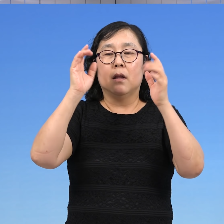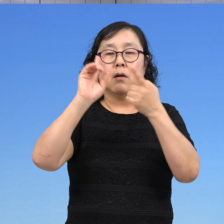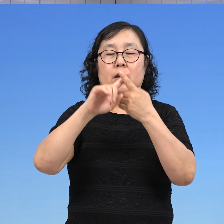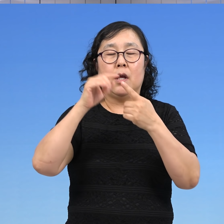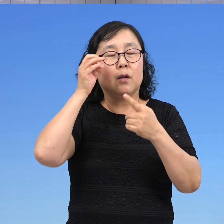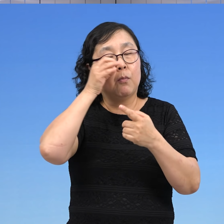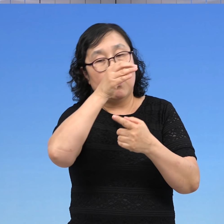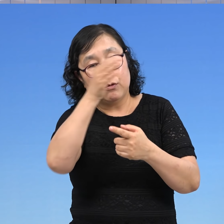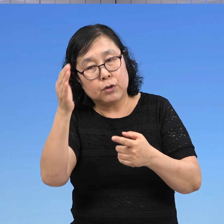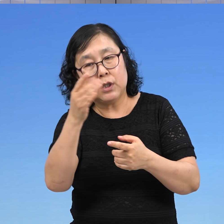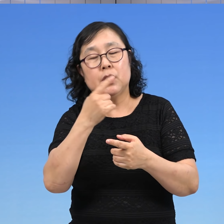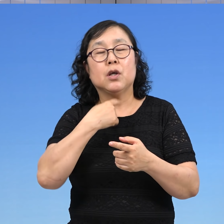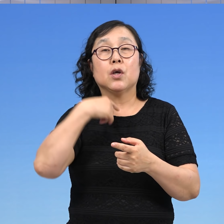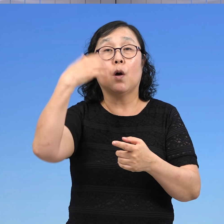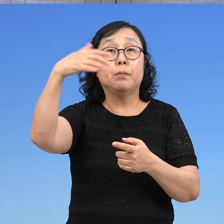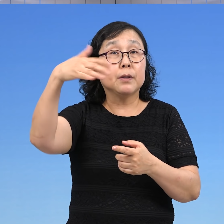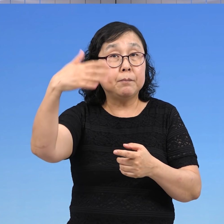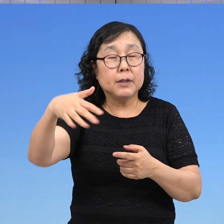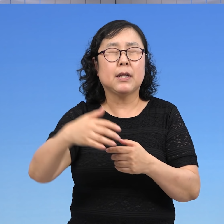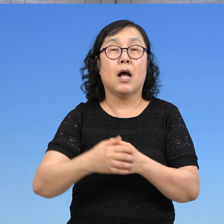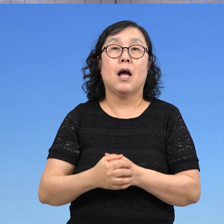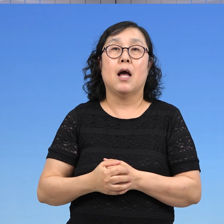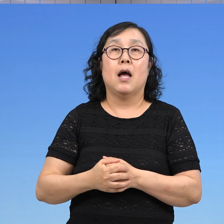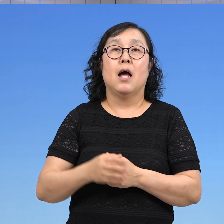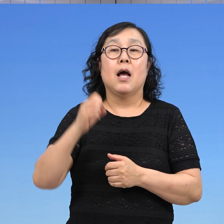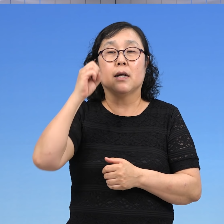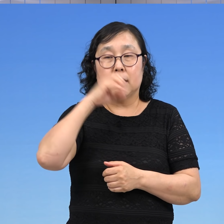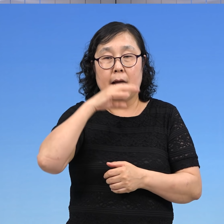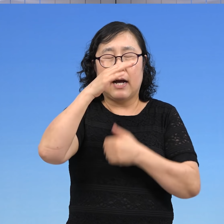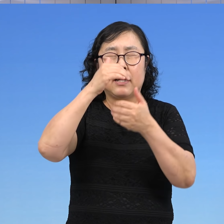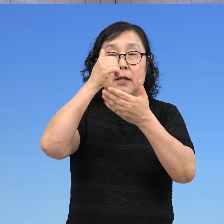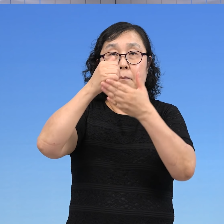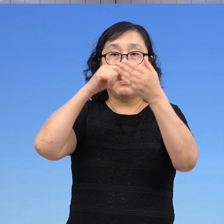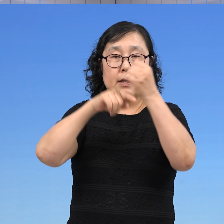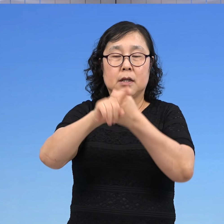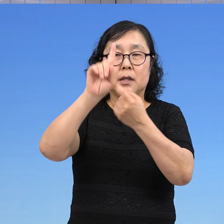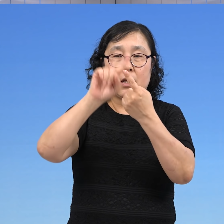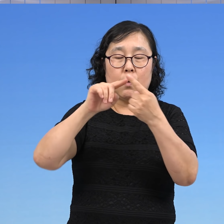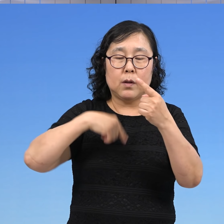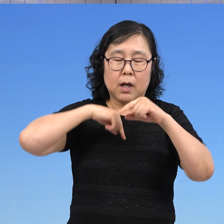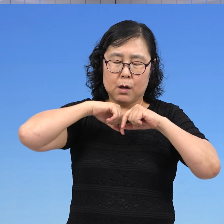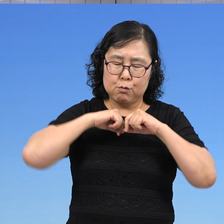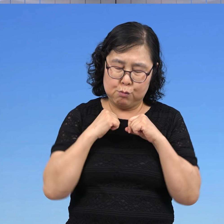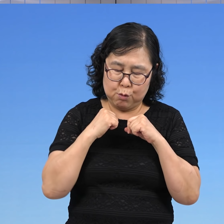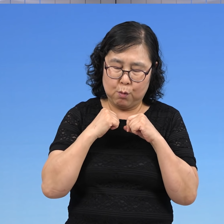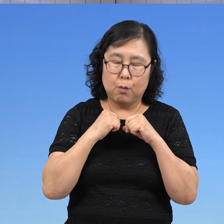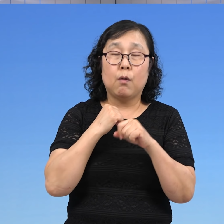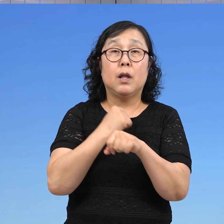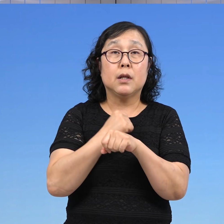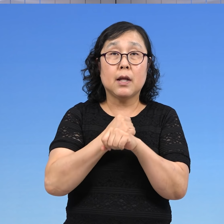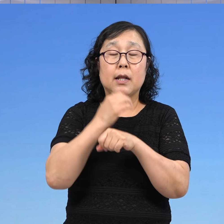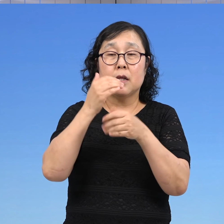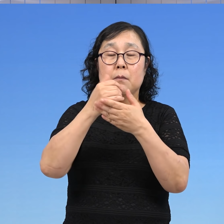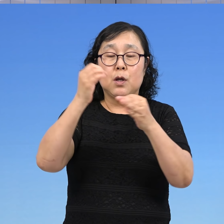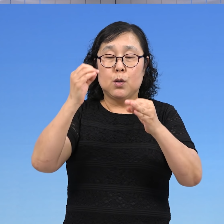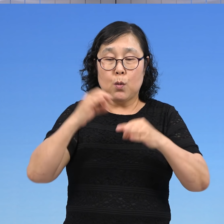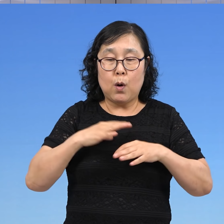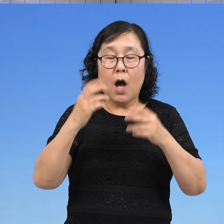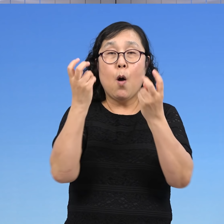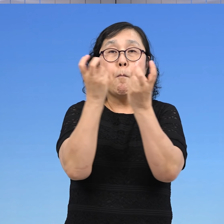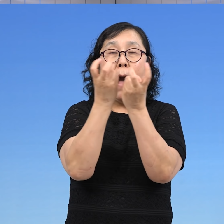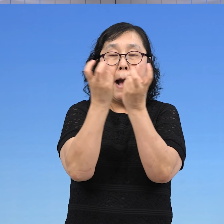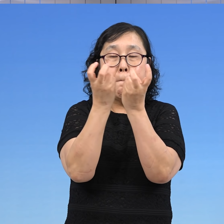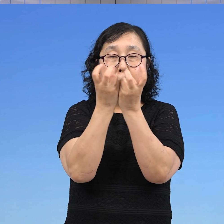주신 거 없으세요 이제 하나님의 뜻이기 때문에 순종 했는데 하나님이 놀라운 방법으로